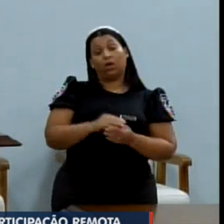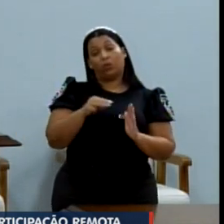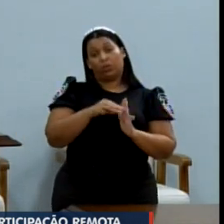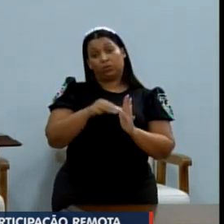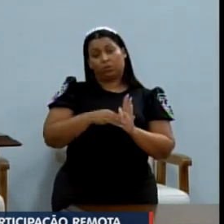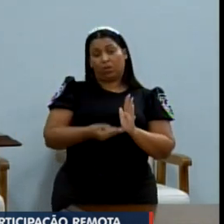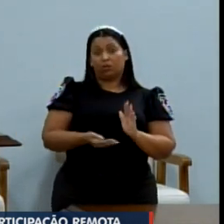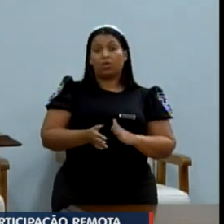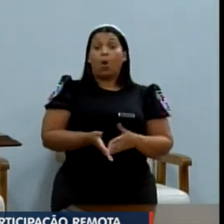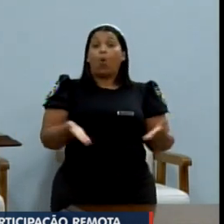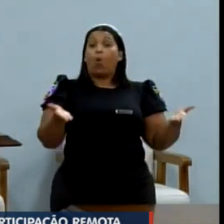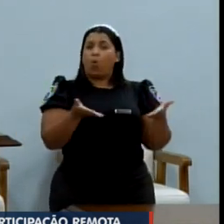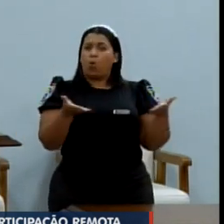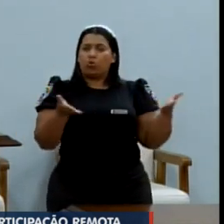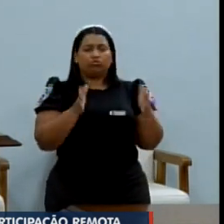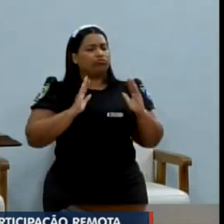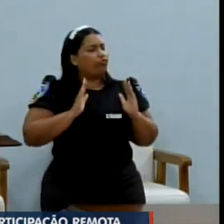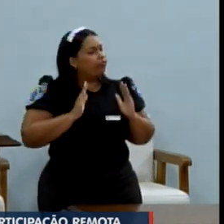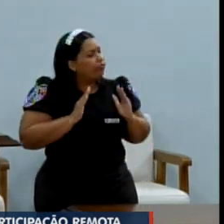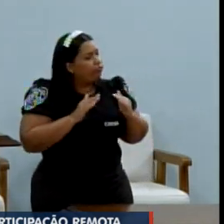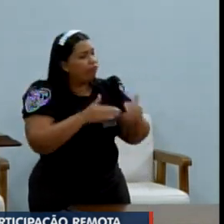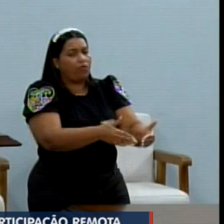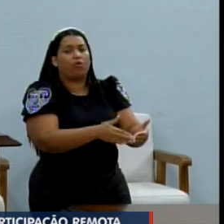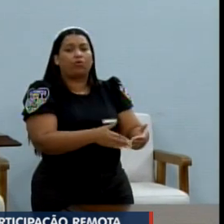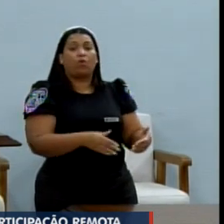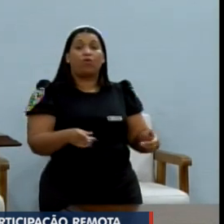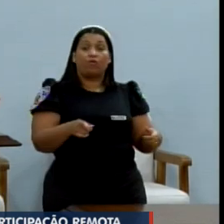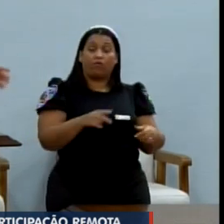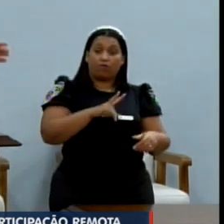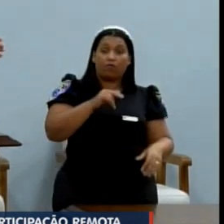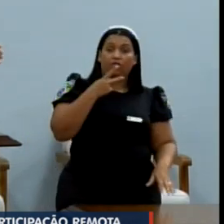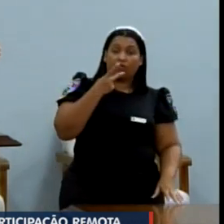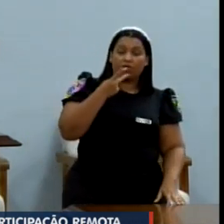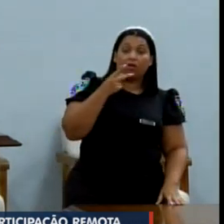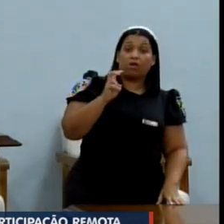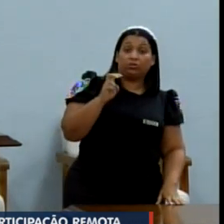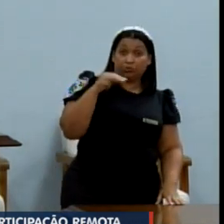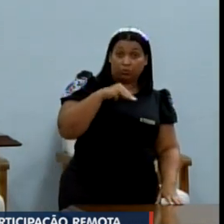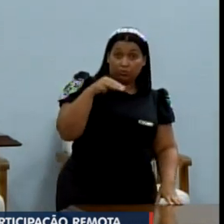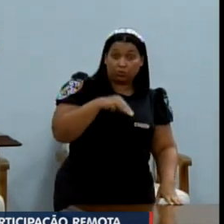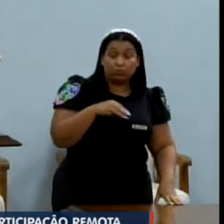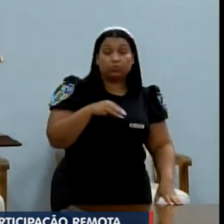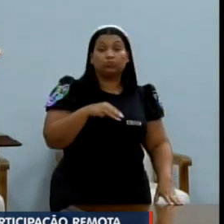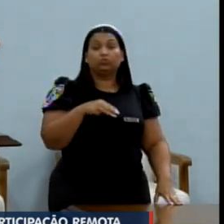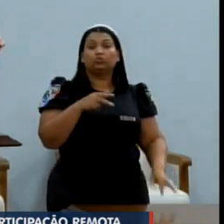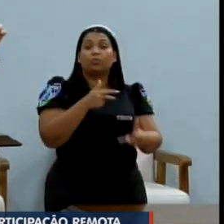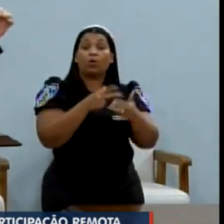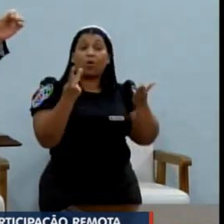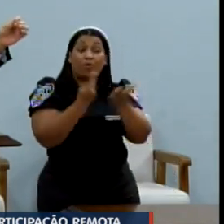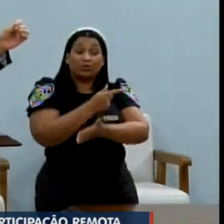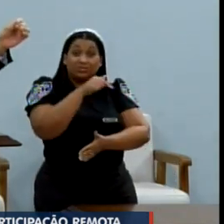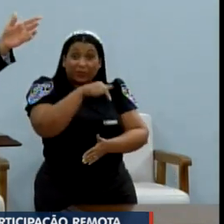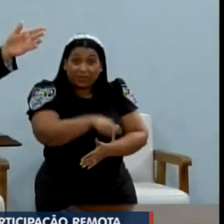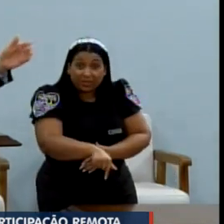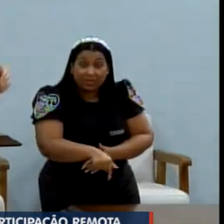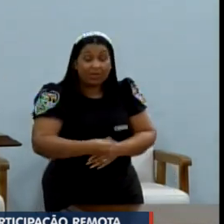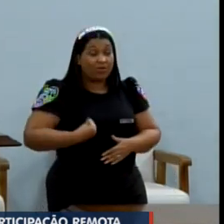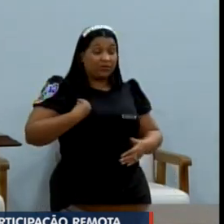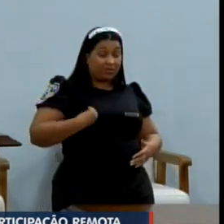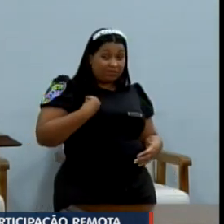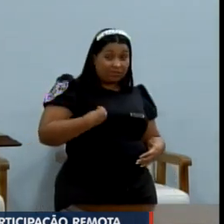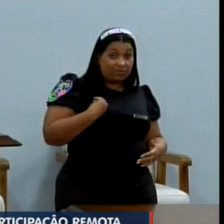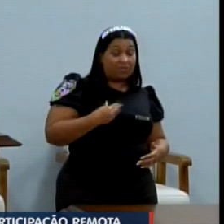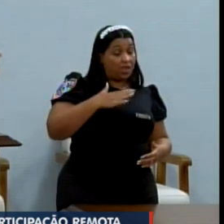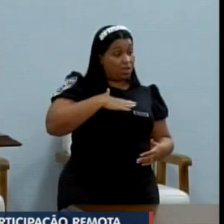então eu já vou me dedicar a isso vou falar agora no pequeno expediente sobre um episódio que aconteceu aqui estava presente eu o